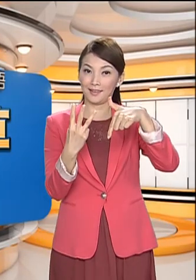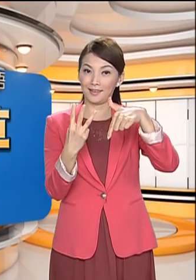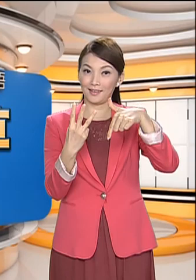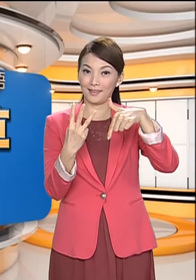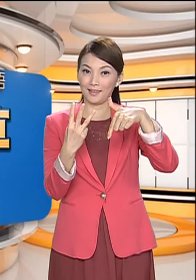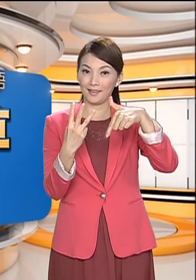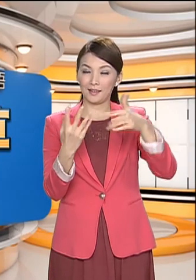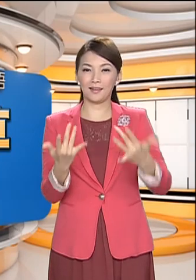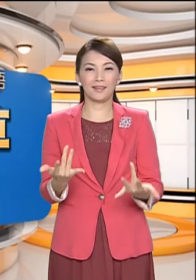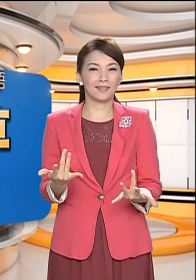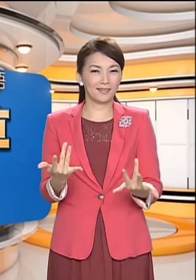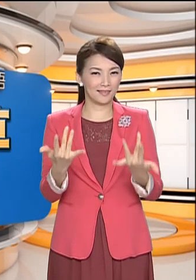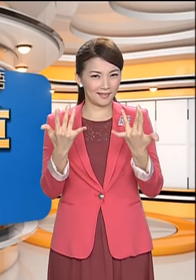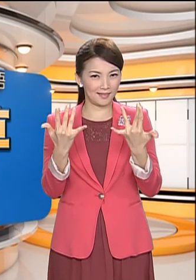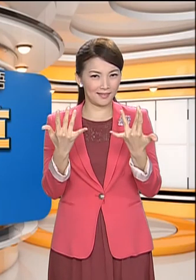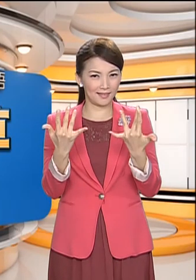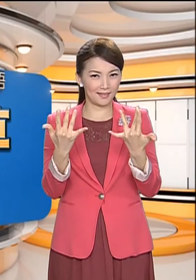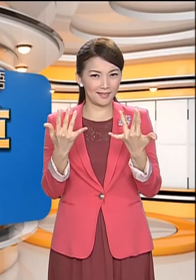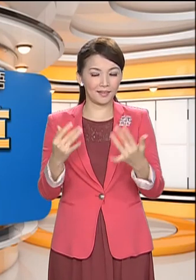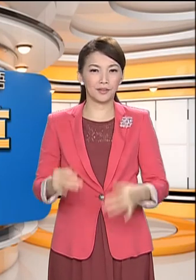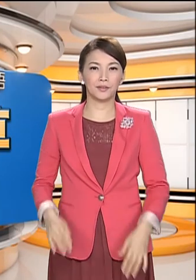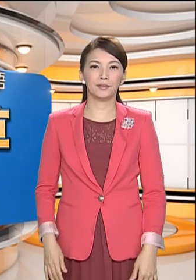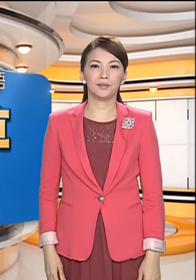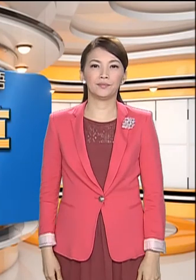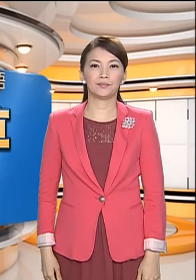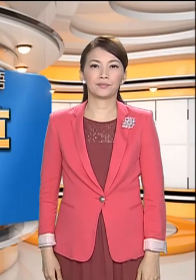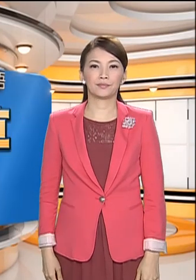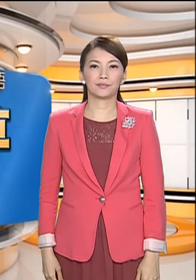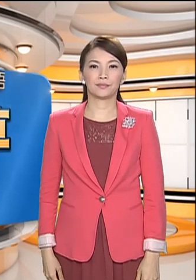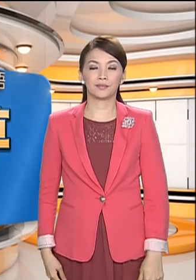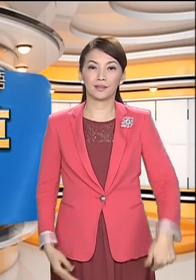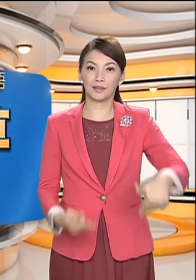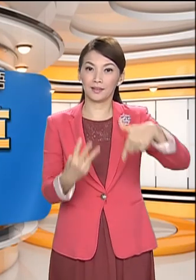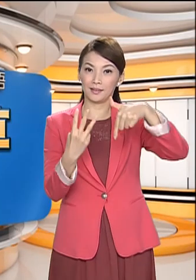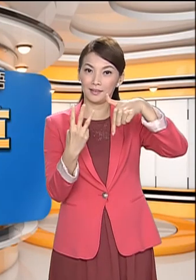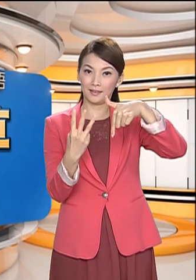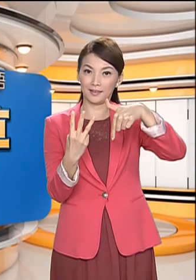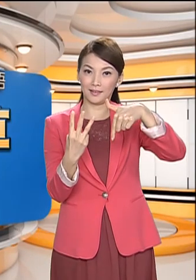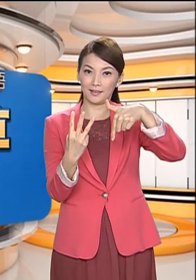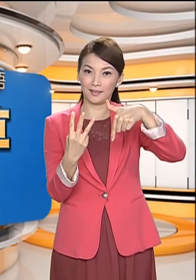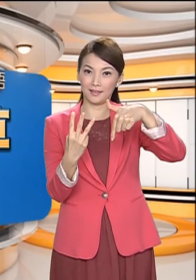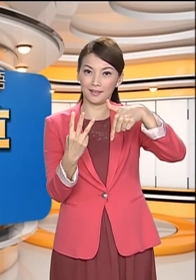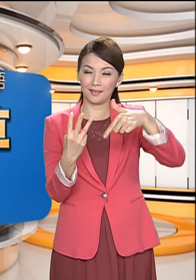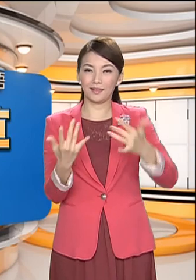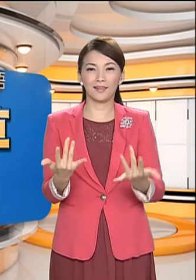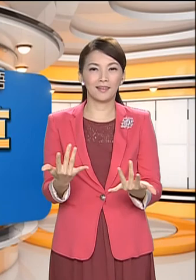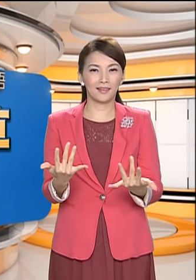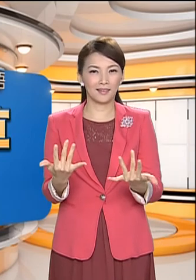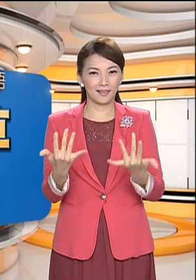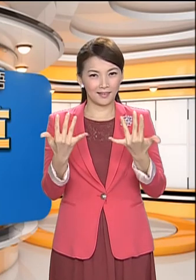仙草，仙是比出字形加上草的手